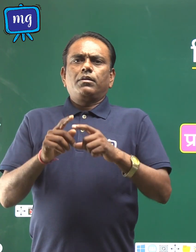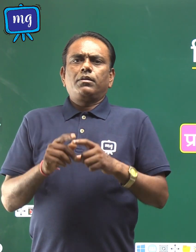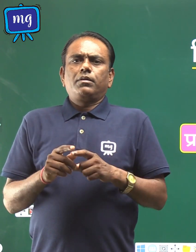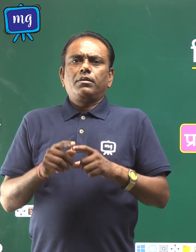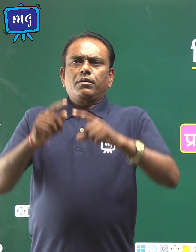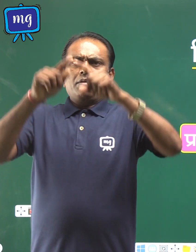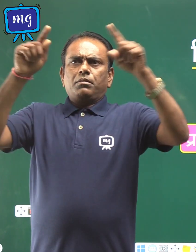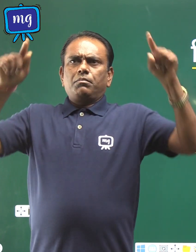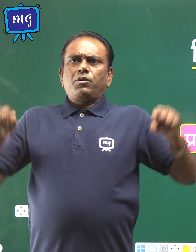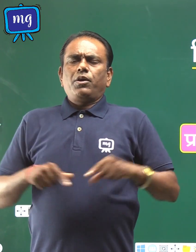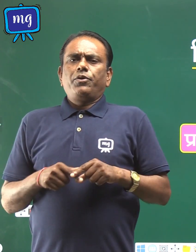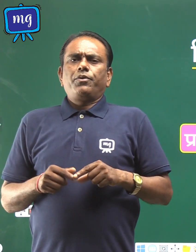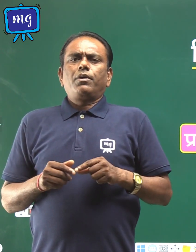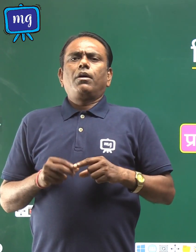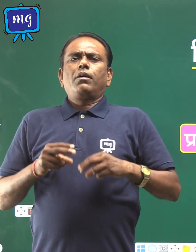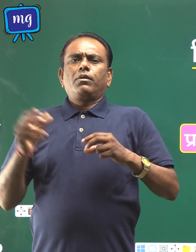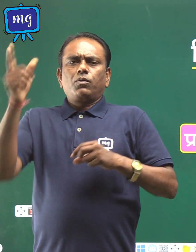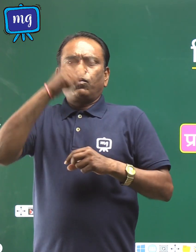प्रायोगिक ज्यामिति